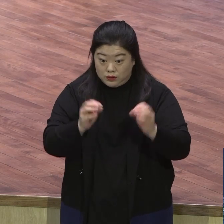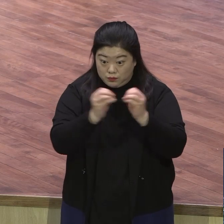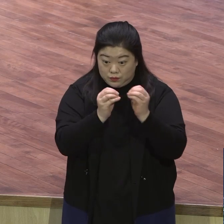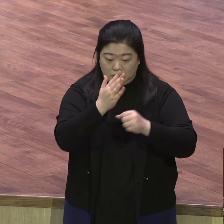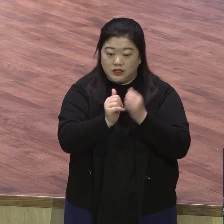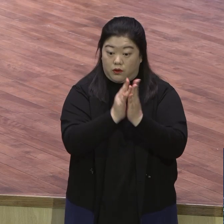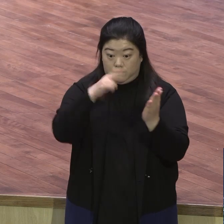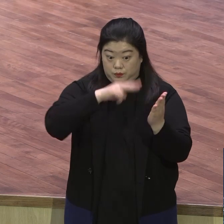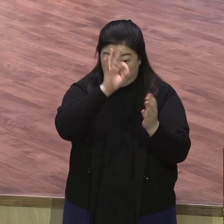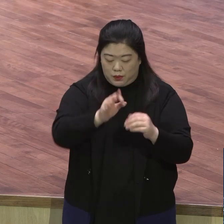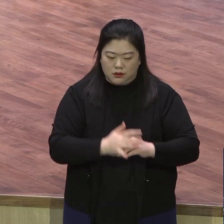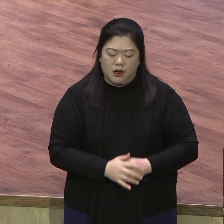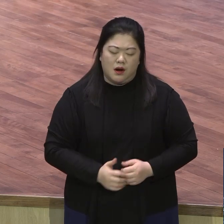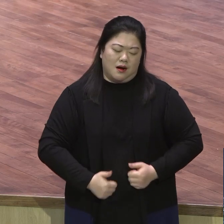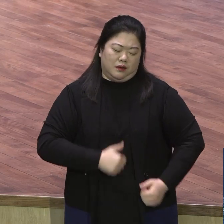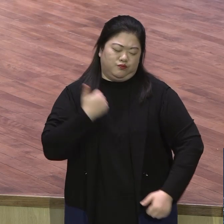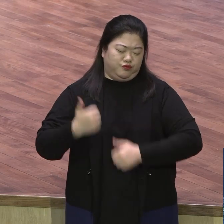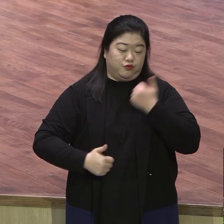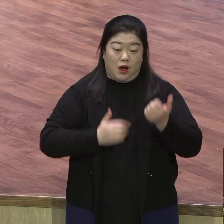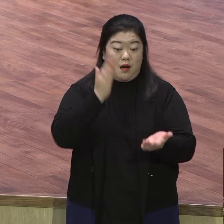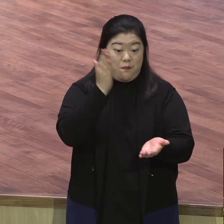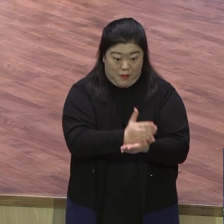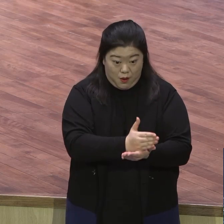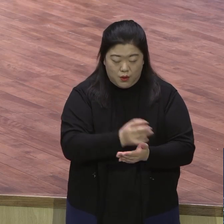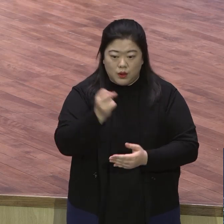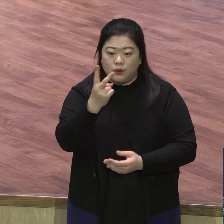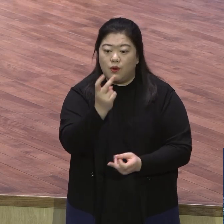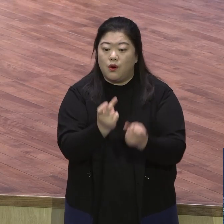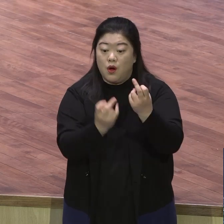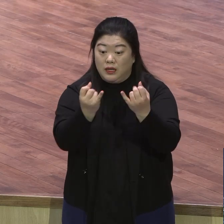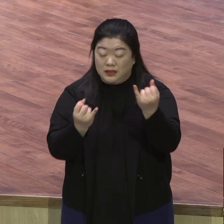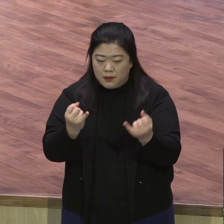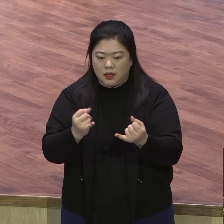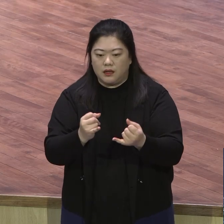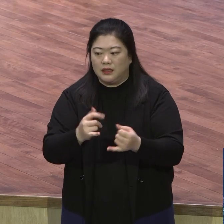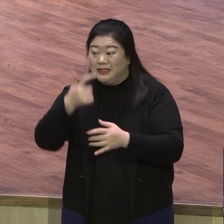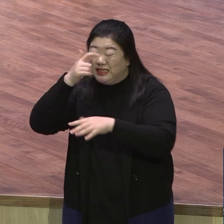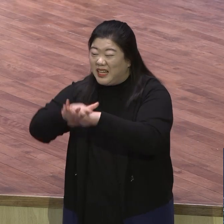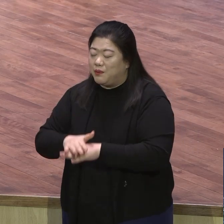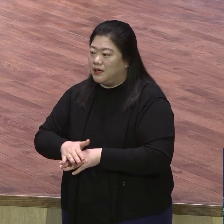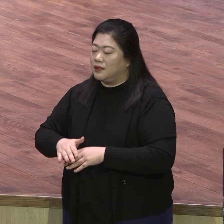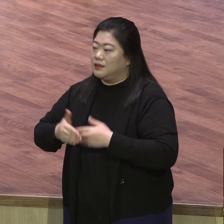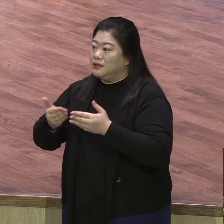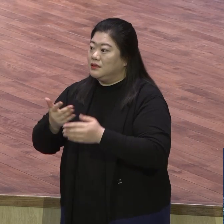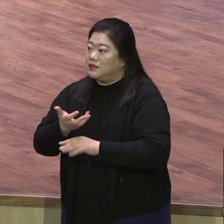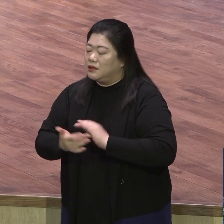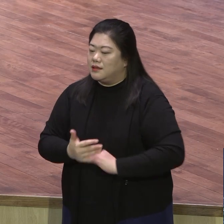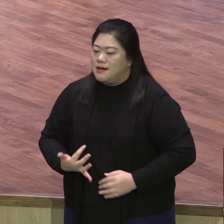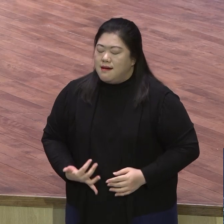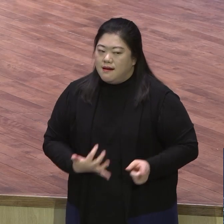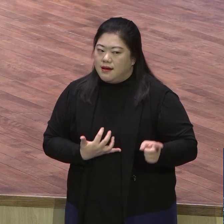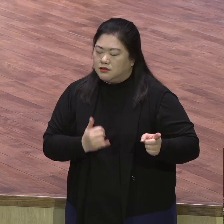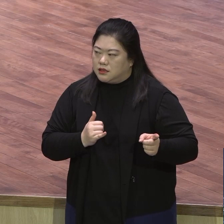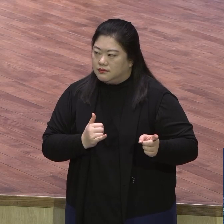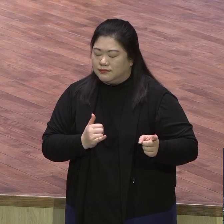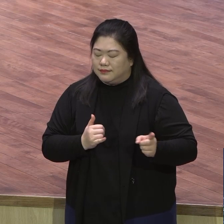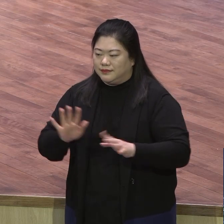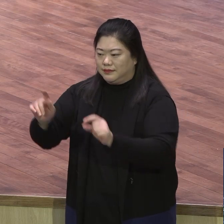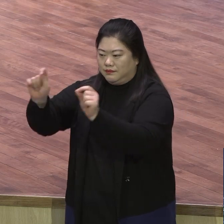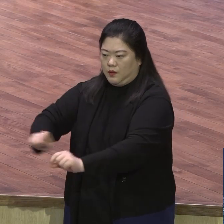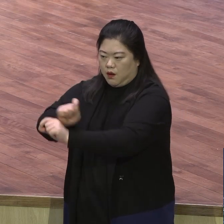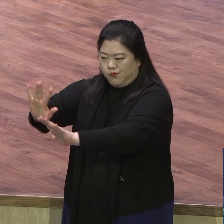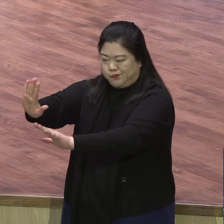말고 형제와 불화하는 것이 있으면 예배 드리기 전에 먼저 가서 화목하라